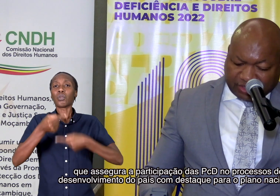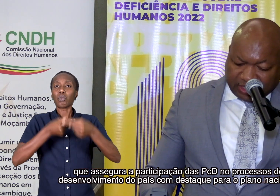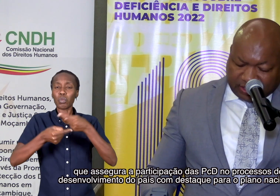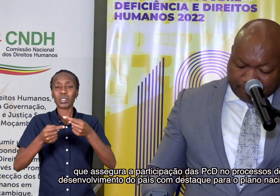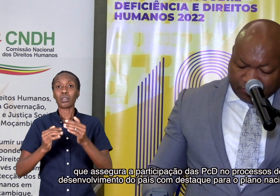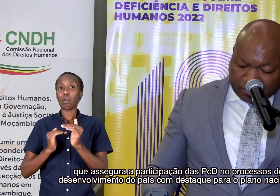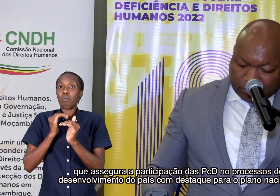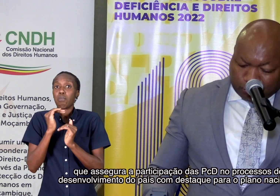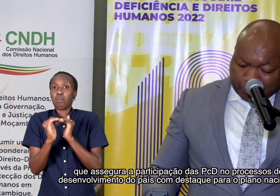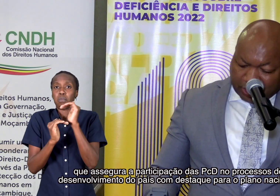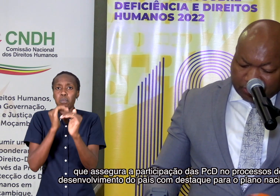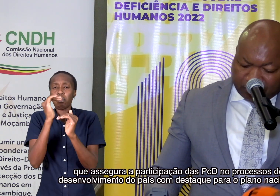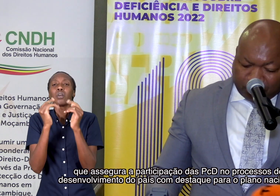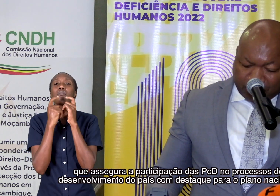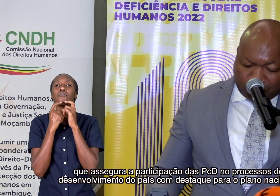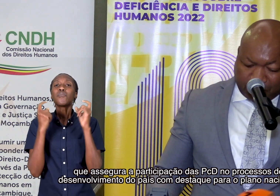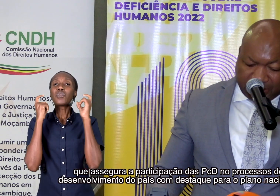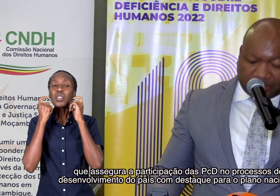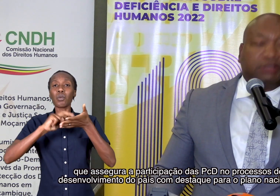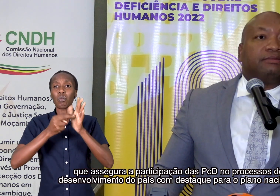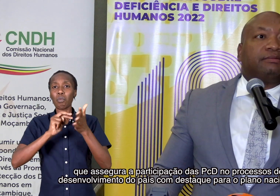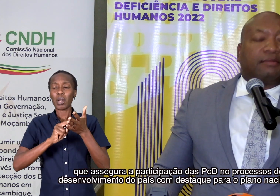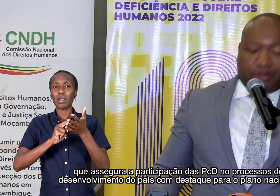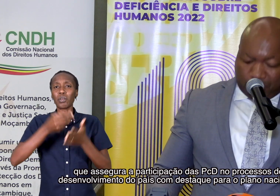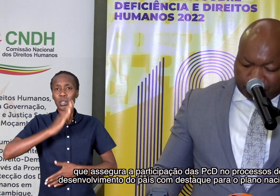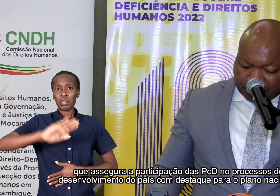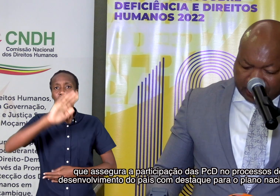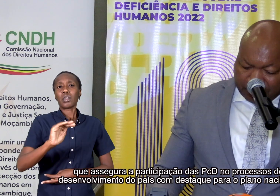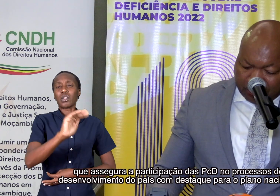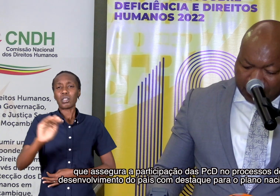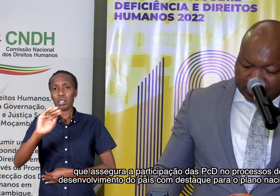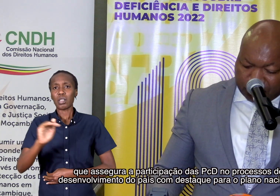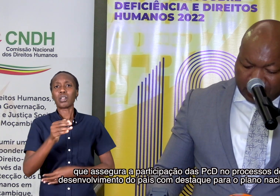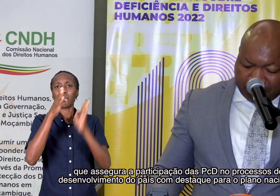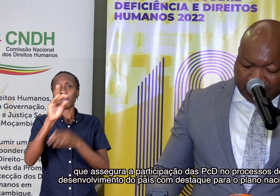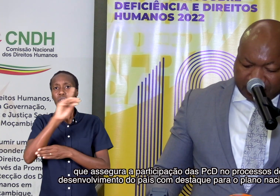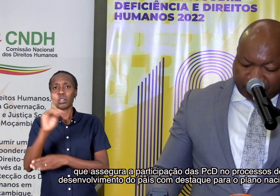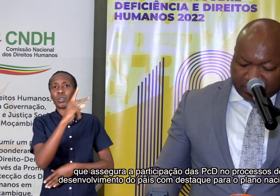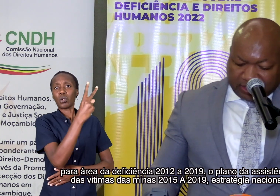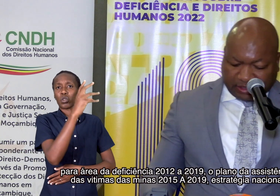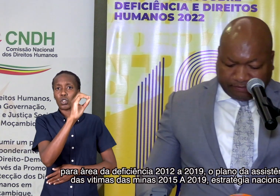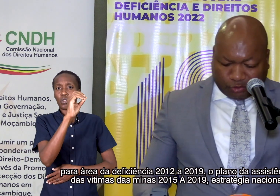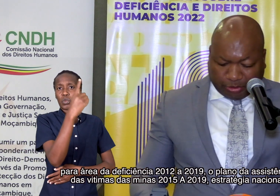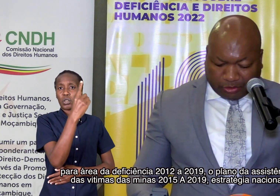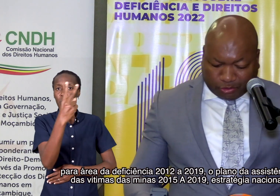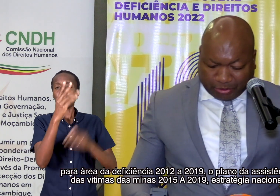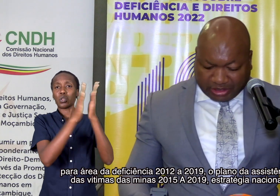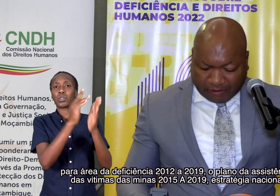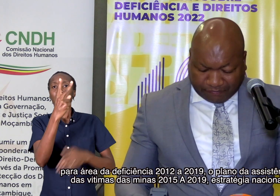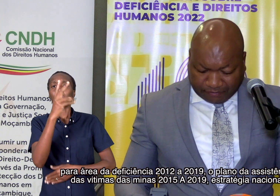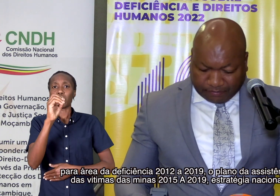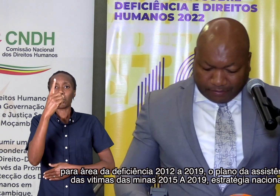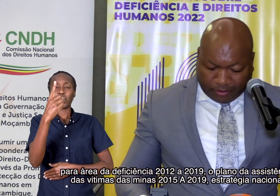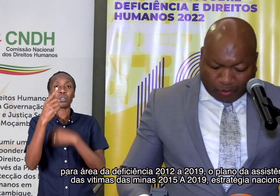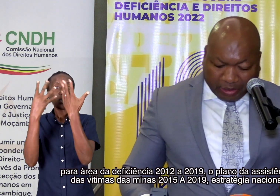com deficiência nos processos de desenvolvimento do país, com destaque para o Plano Nacional para a Área de Deficiência